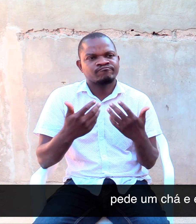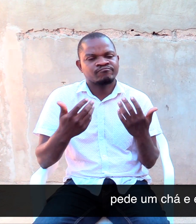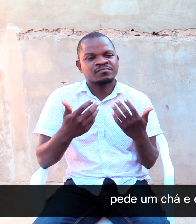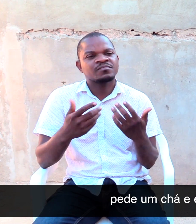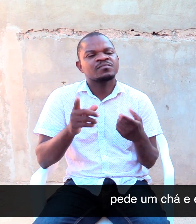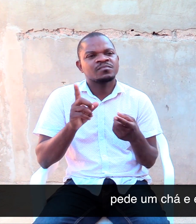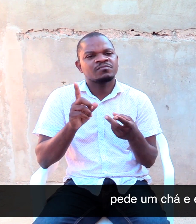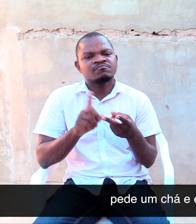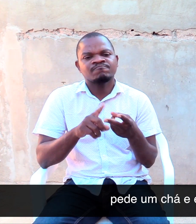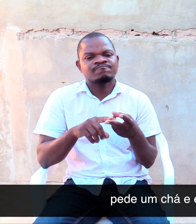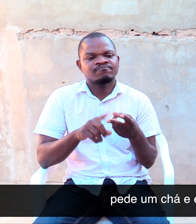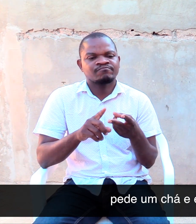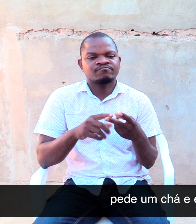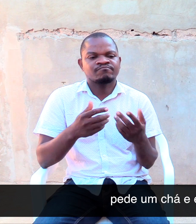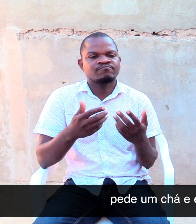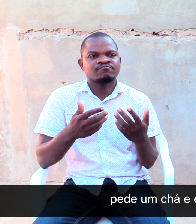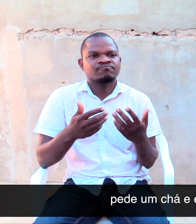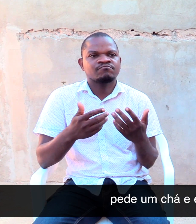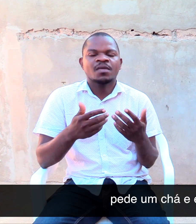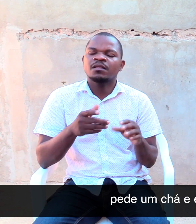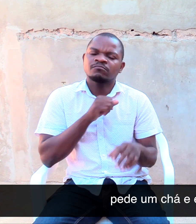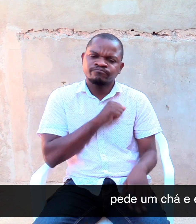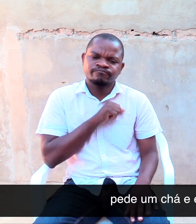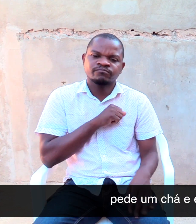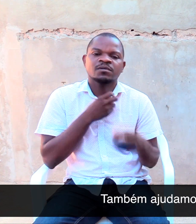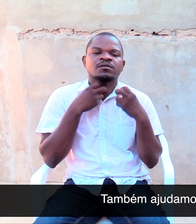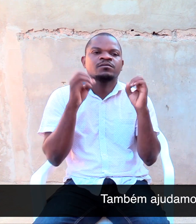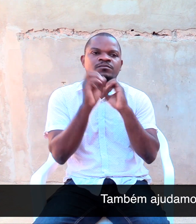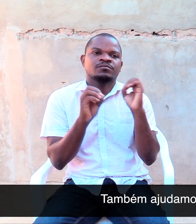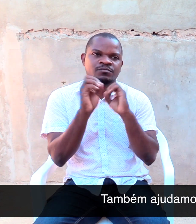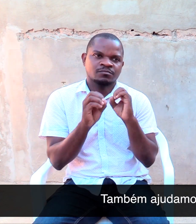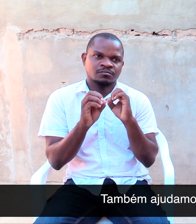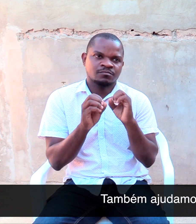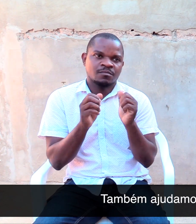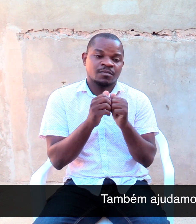e ela tenta não gritar. Nós também